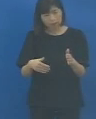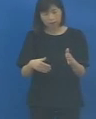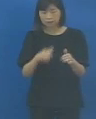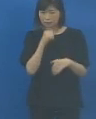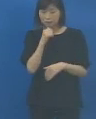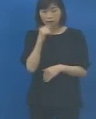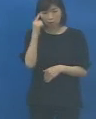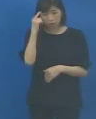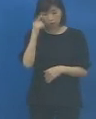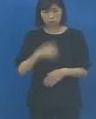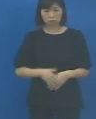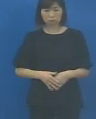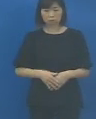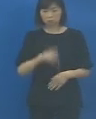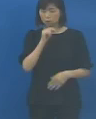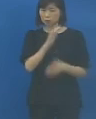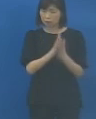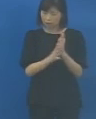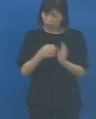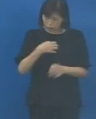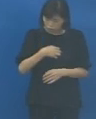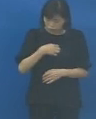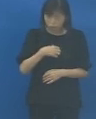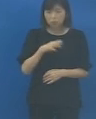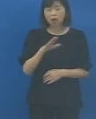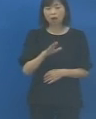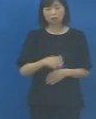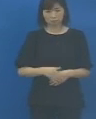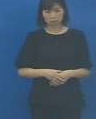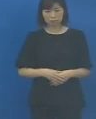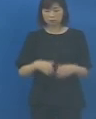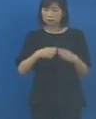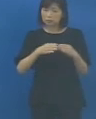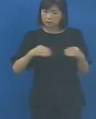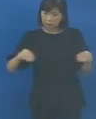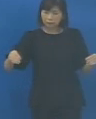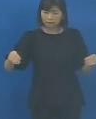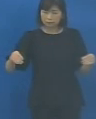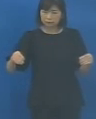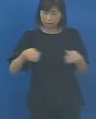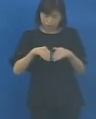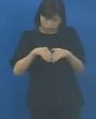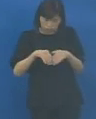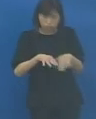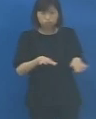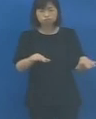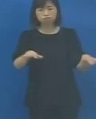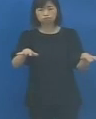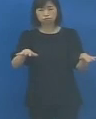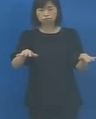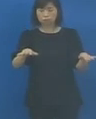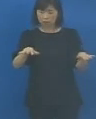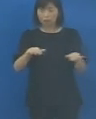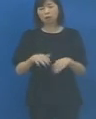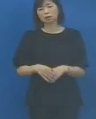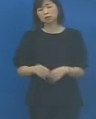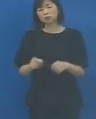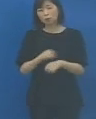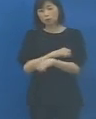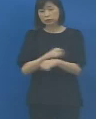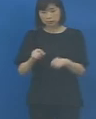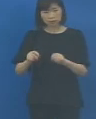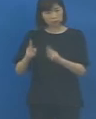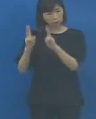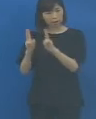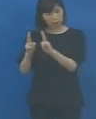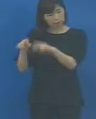況に苦しんでますし、全国に両毛の火のごとく感染が拡大している、特に大都市地域では急増